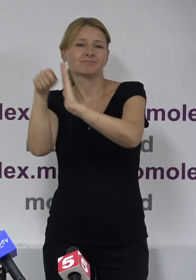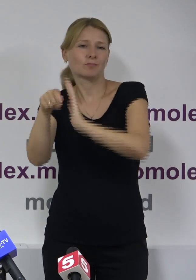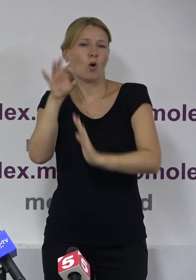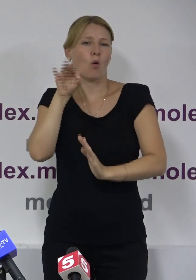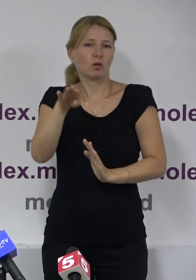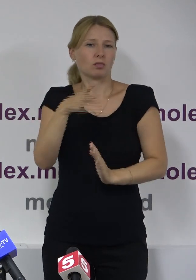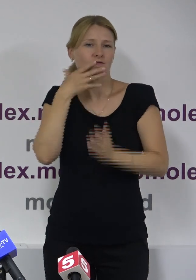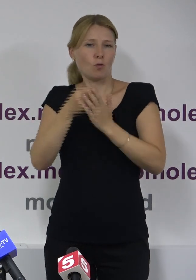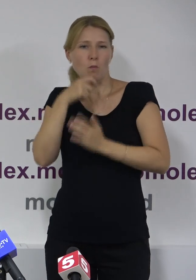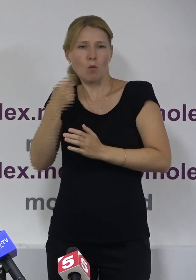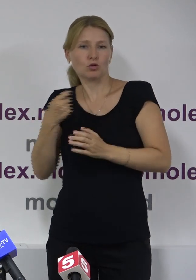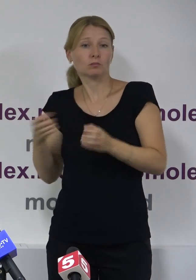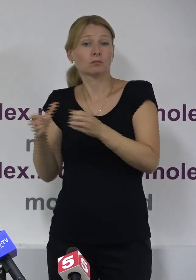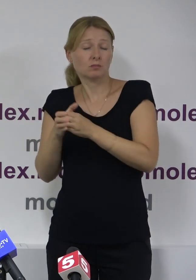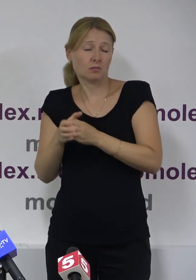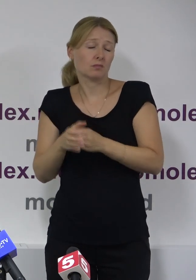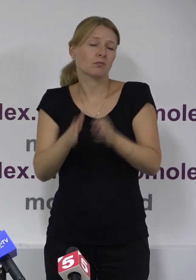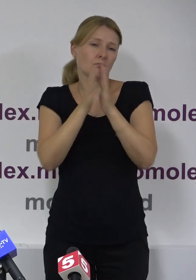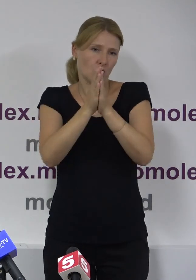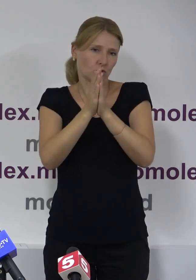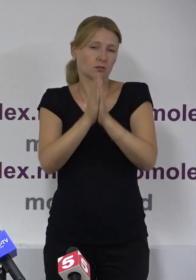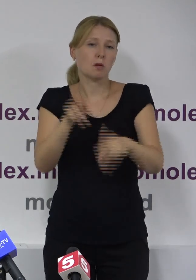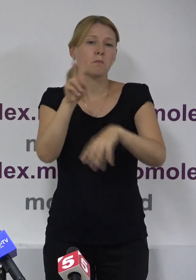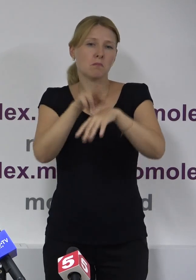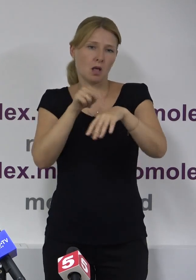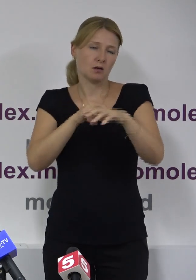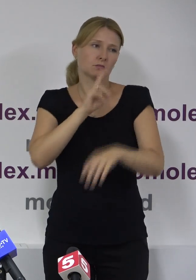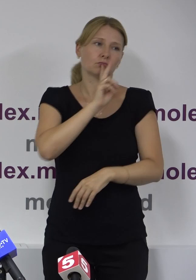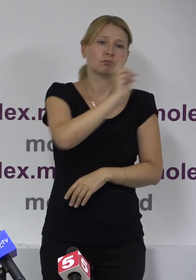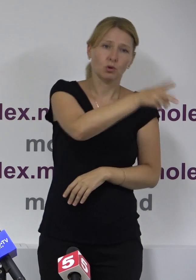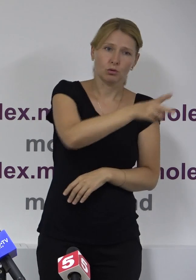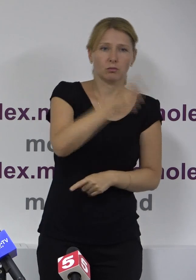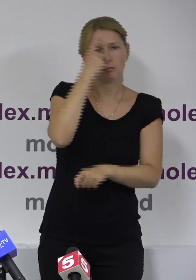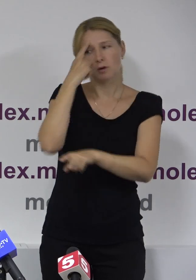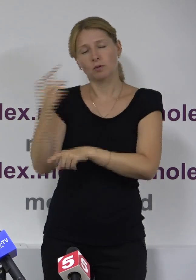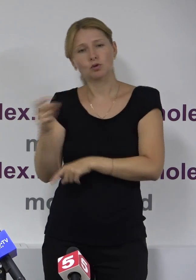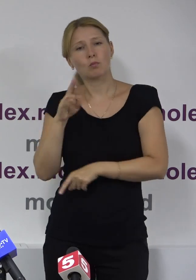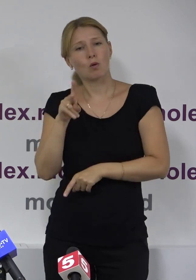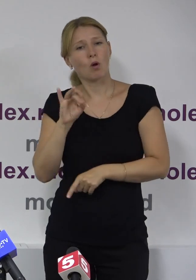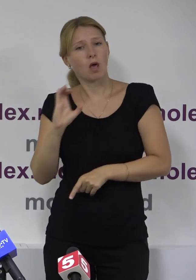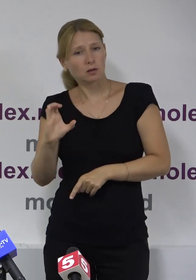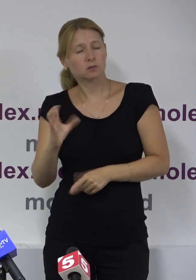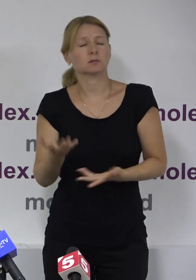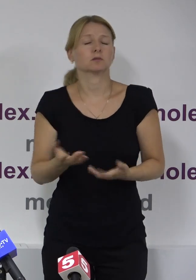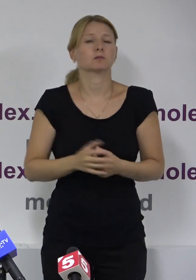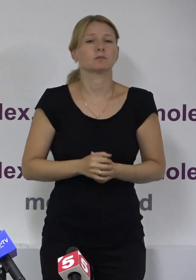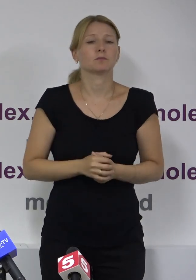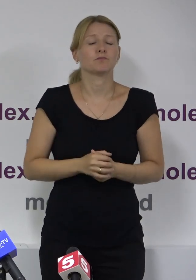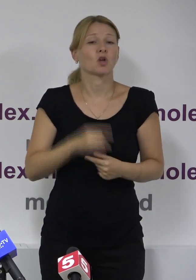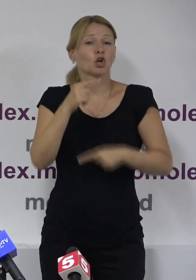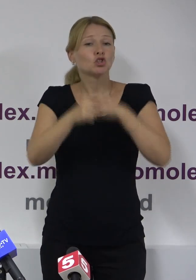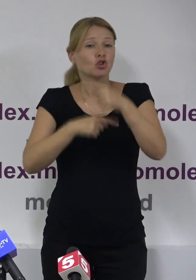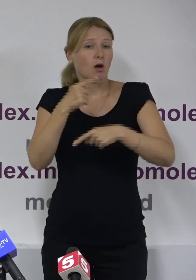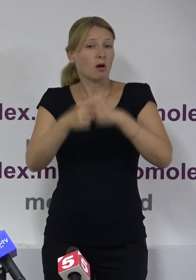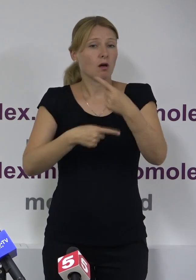electorali, să le raporteze în primul rând la poliție, dar să informeze și Asociația Promulex, așa cum spuneam anterior, prin